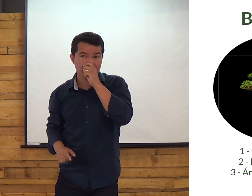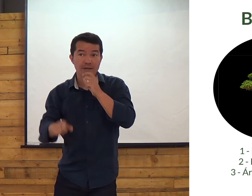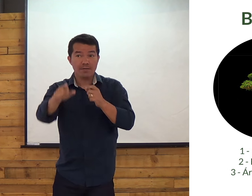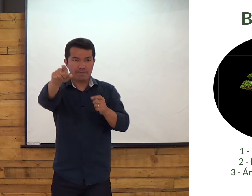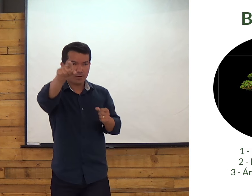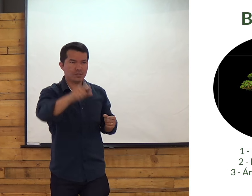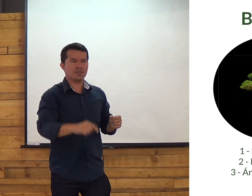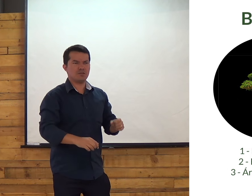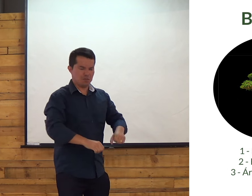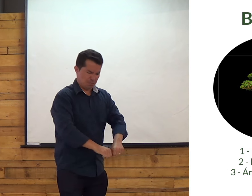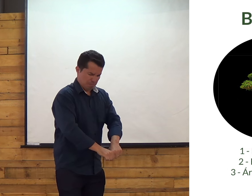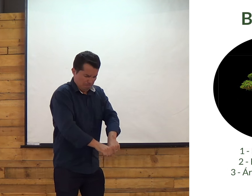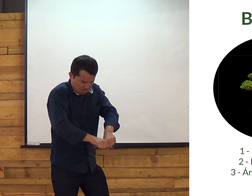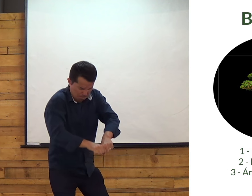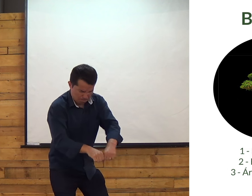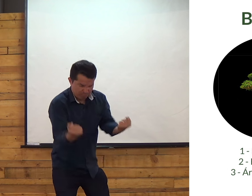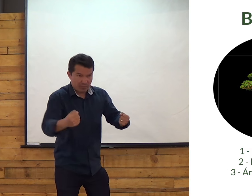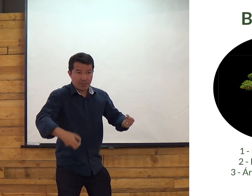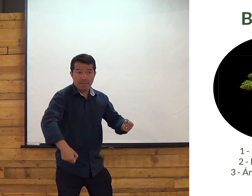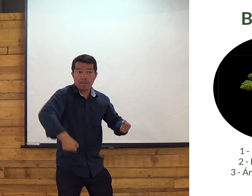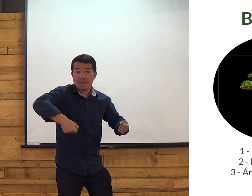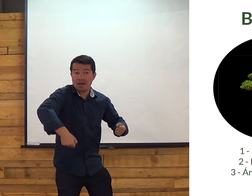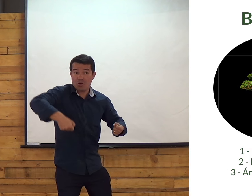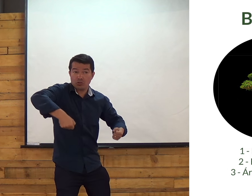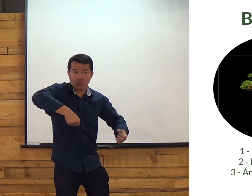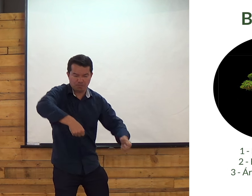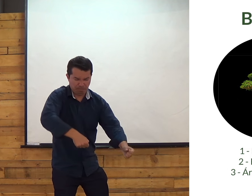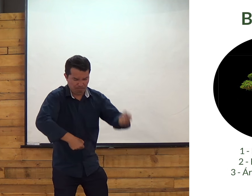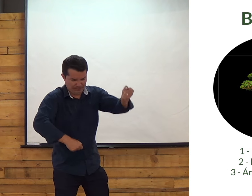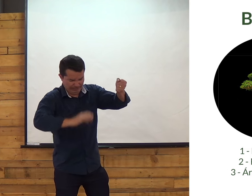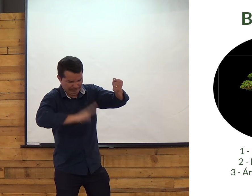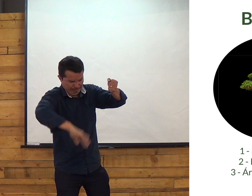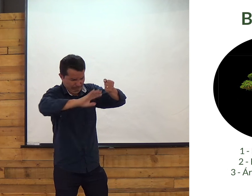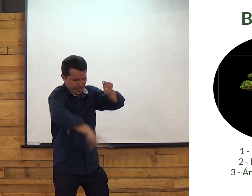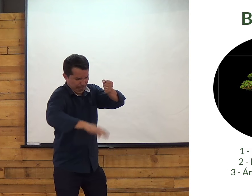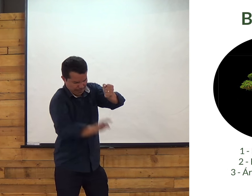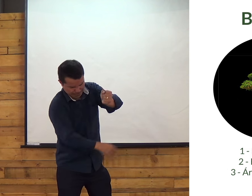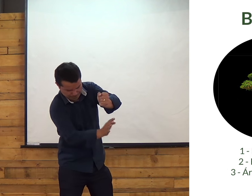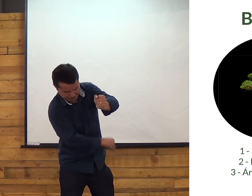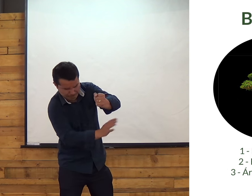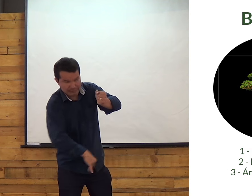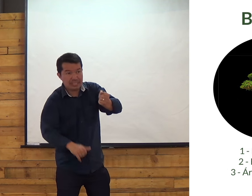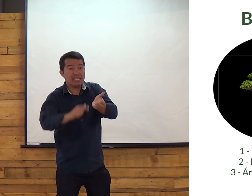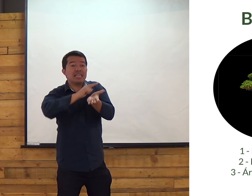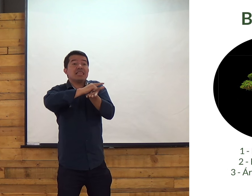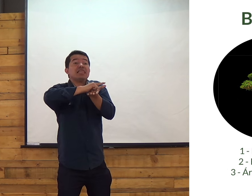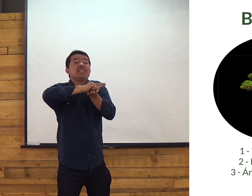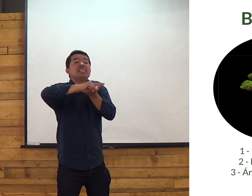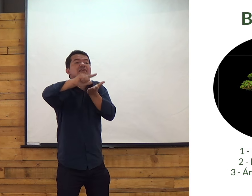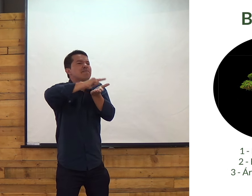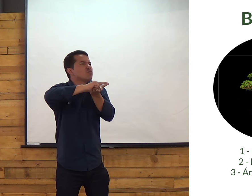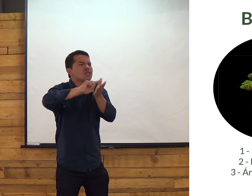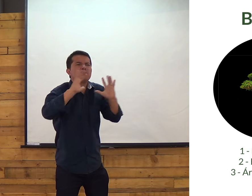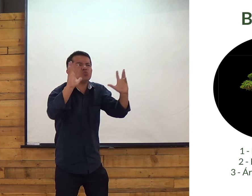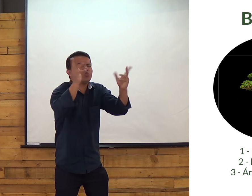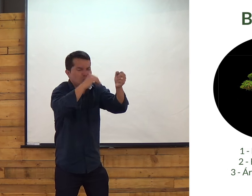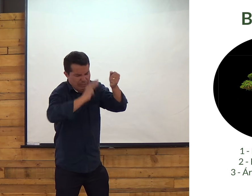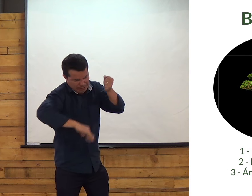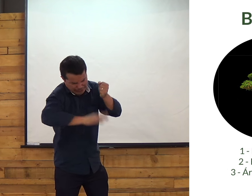3 anos depois, o que você faz? Você tira aquela árvore daquele recipiente, daquele balde,